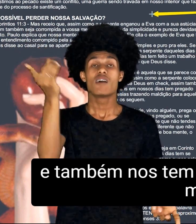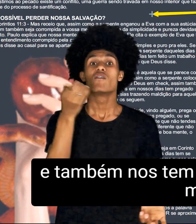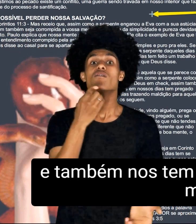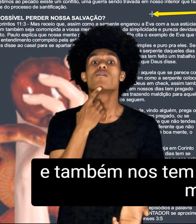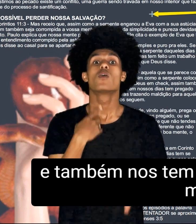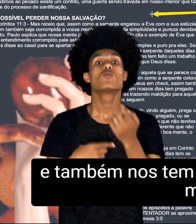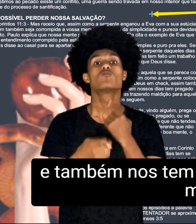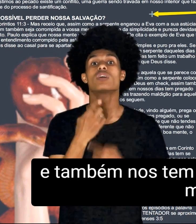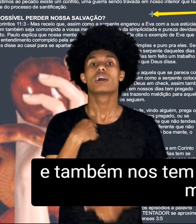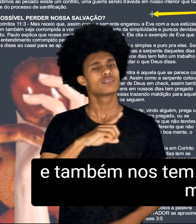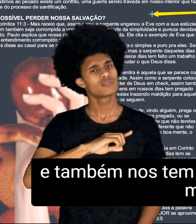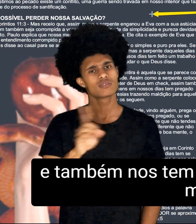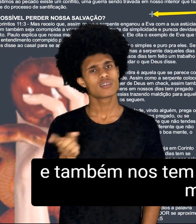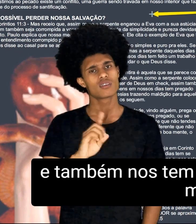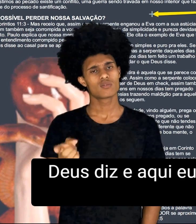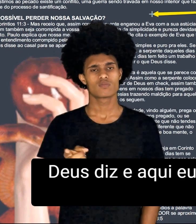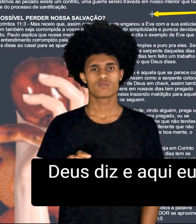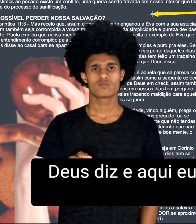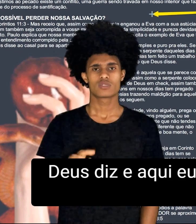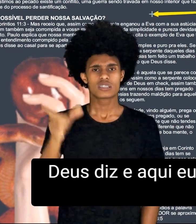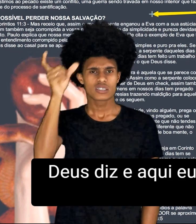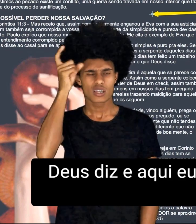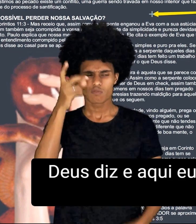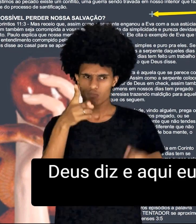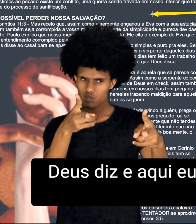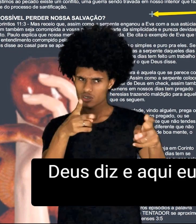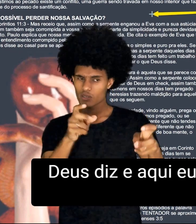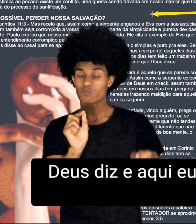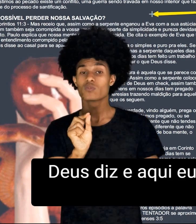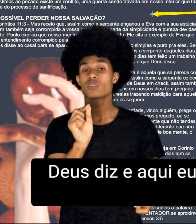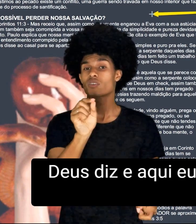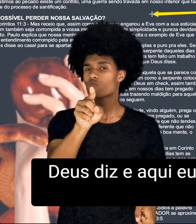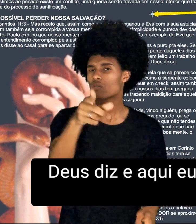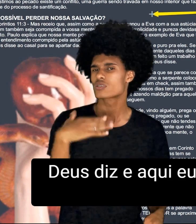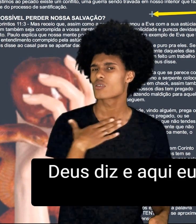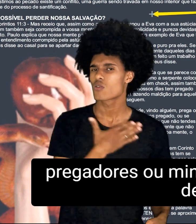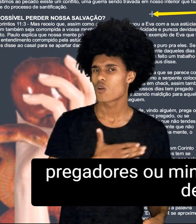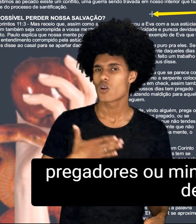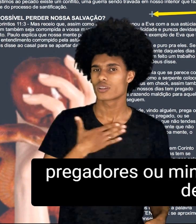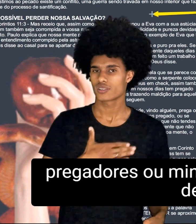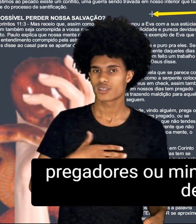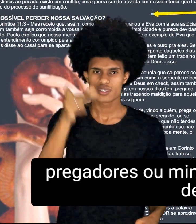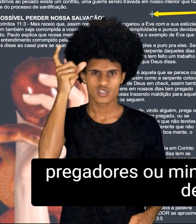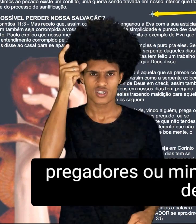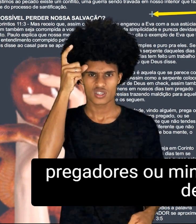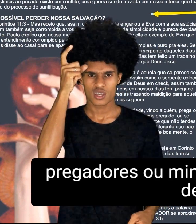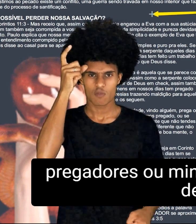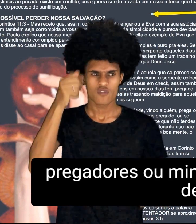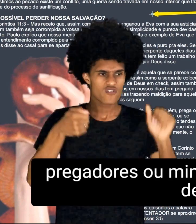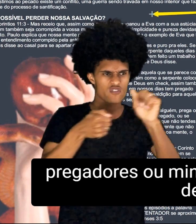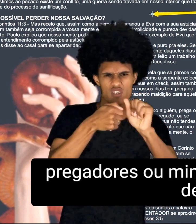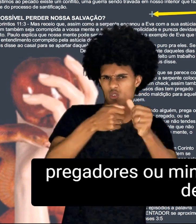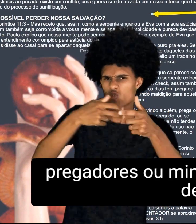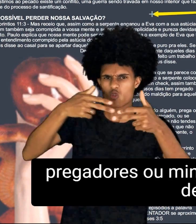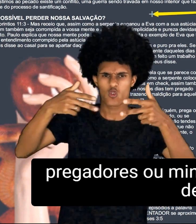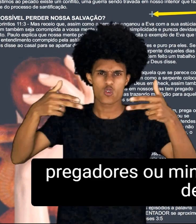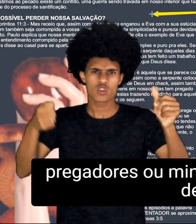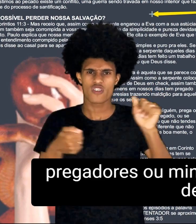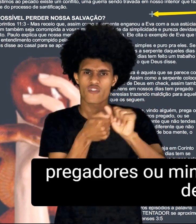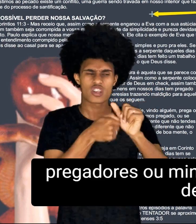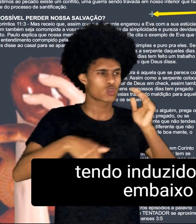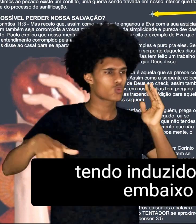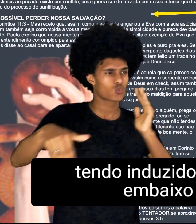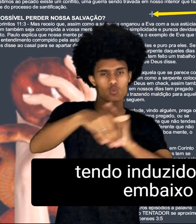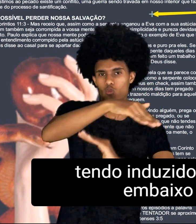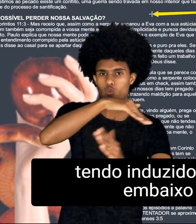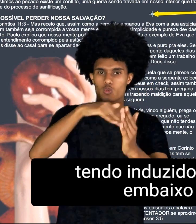dias tem feito um trabalho para tentar mudar o que Deus disse. E aqui eu já vou entrar naquela questão daqueles pregadores ou ministros, né? Não posso chamar de pastores,